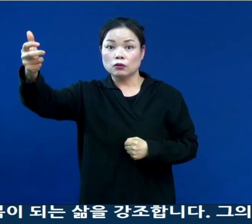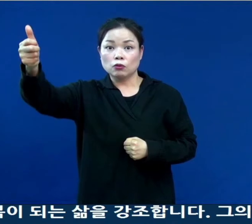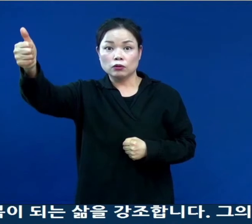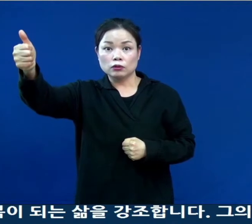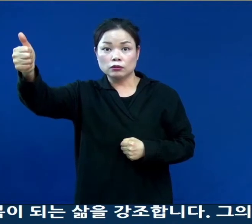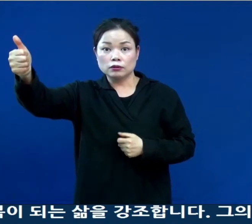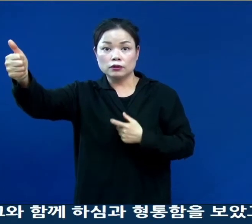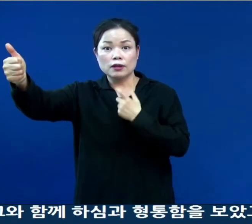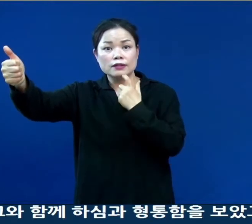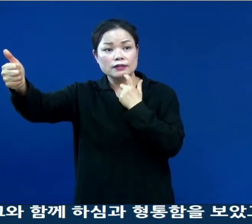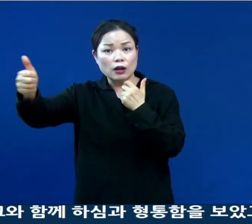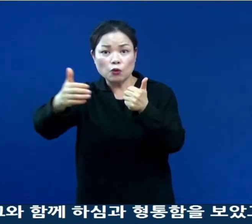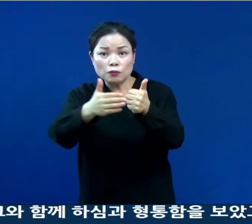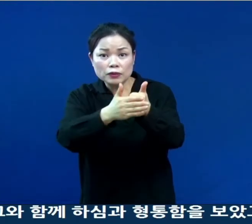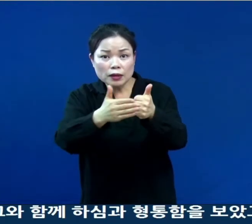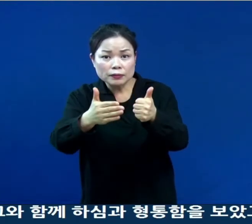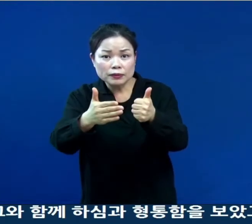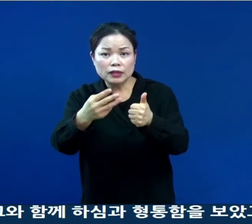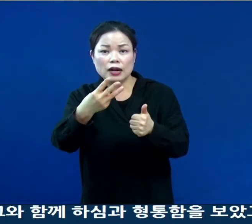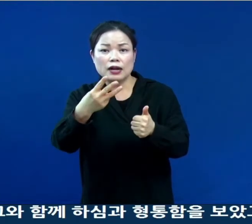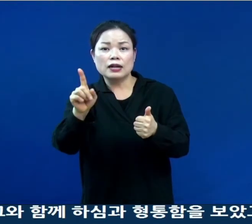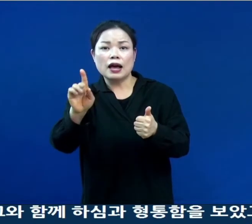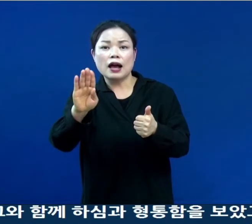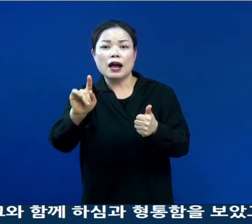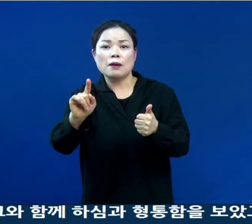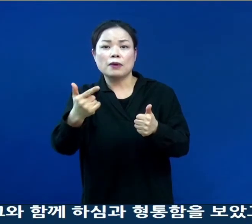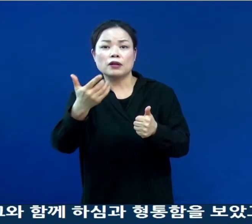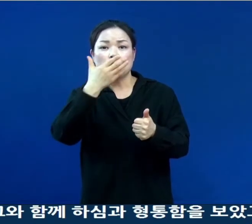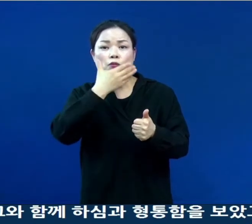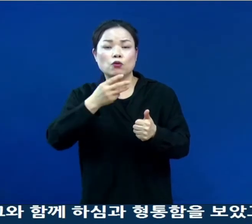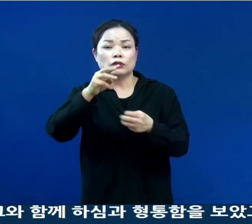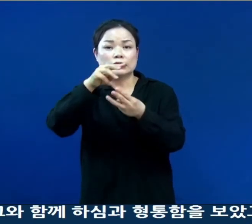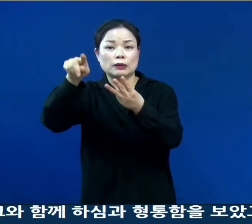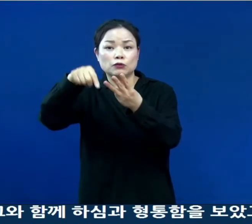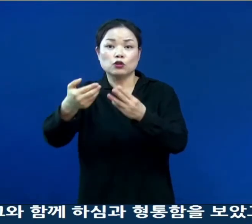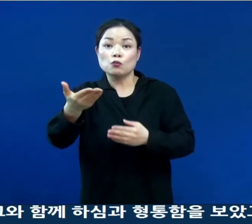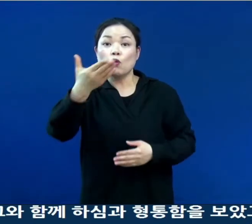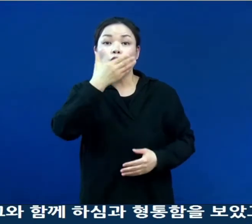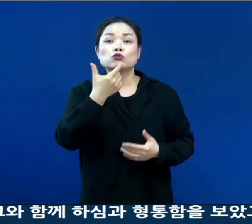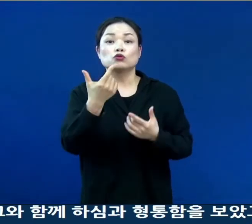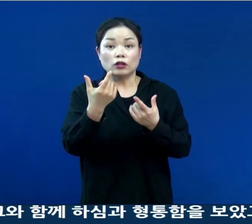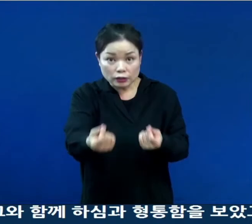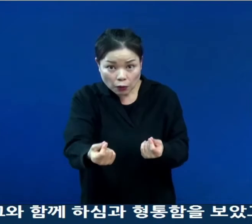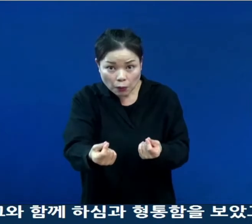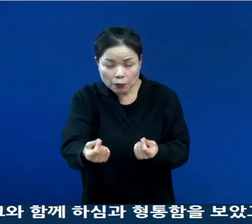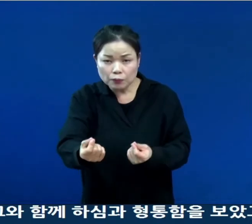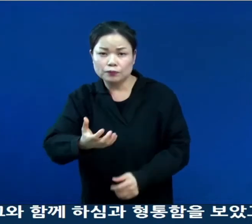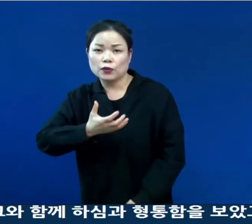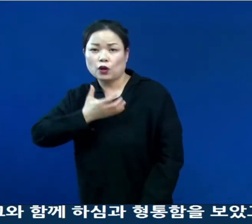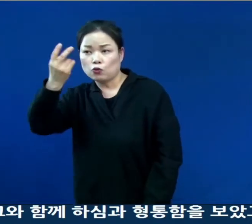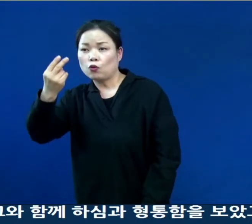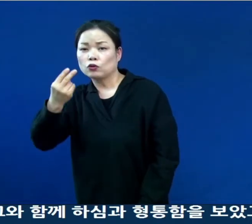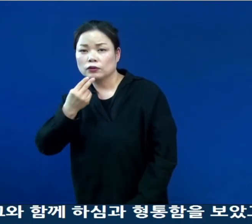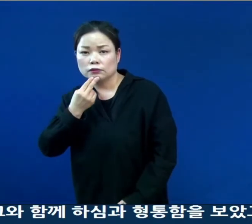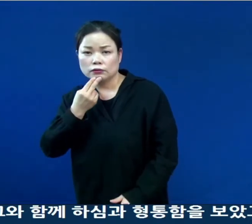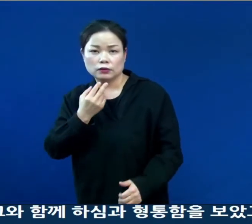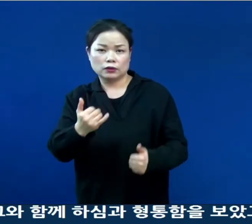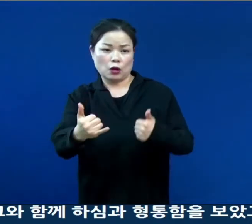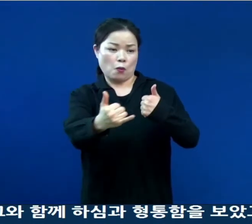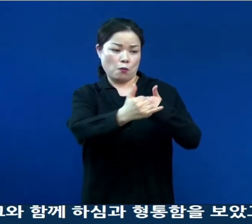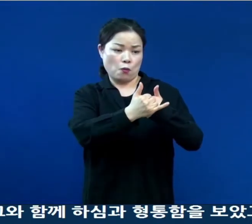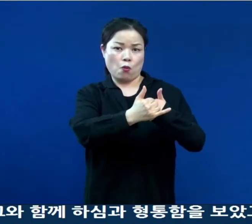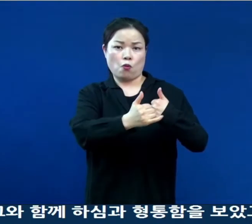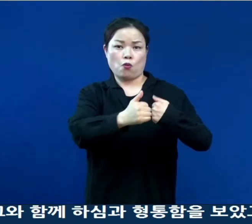여호와께서 야곱 때문에 라반에게 복을 주셨듯이 이제 요셉 때문에 보디발에게 복을